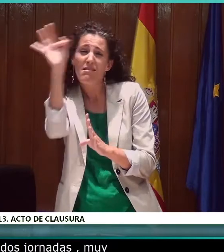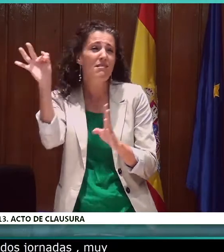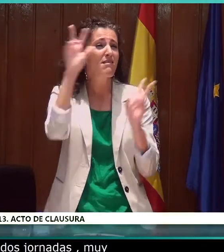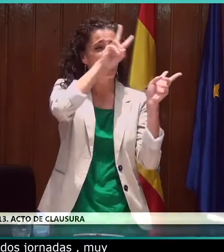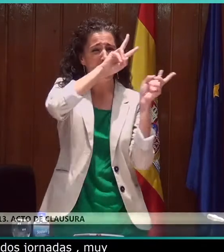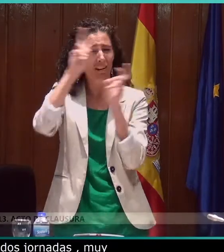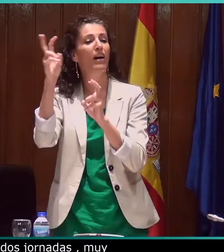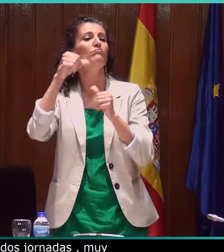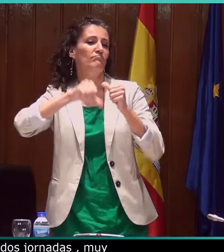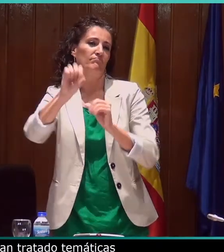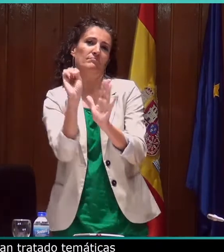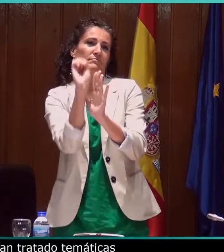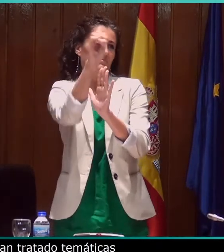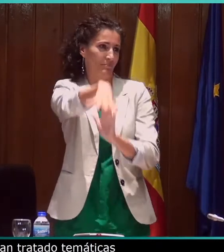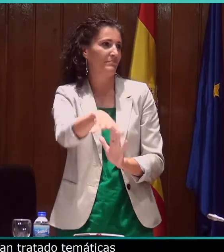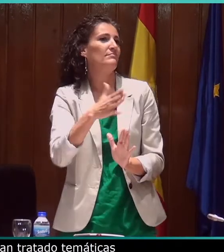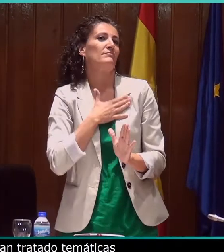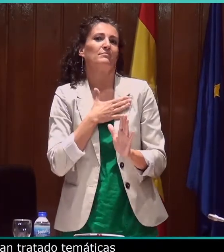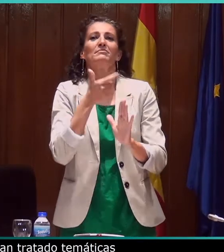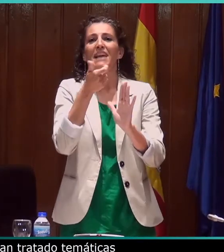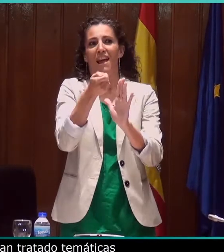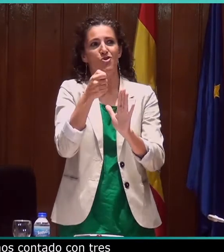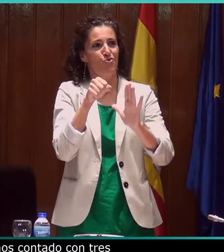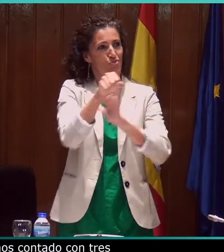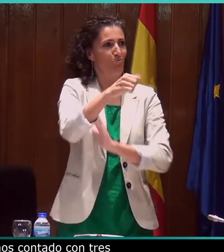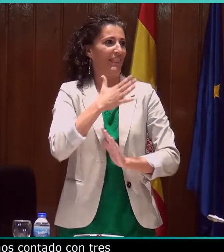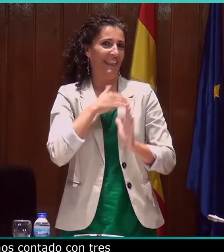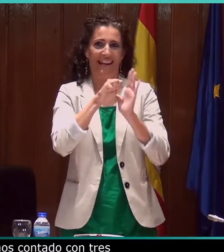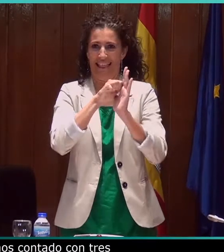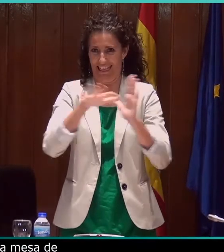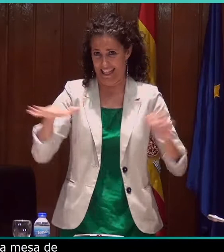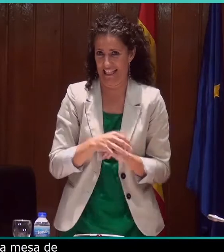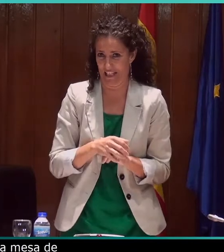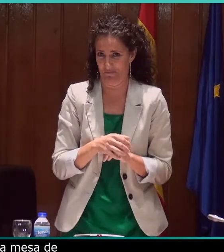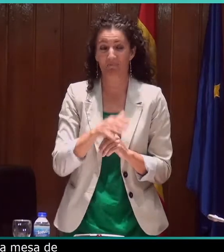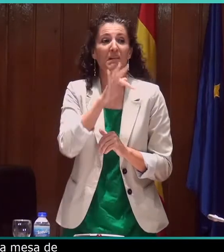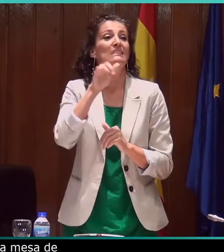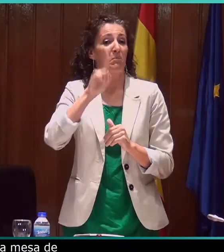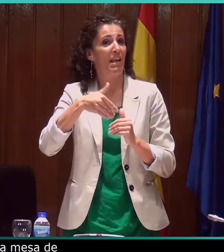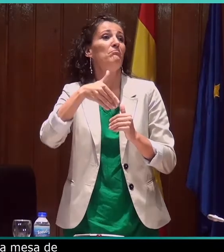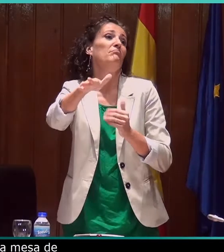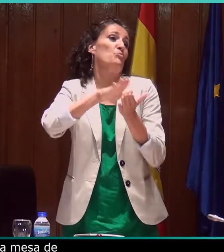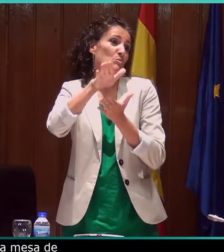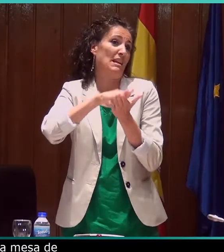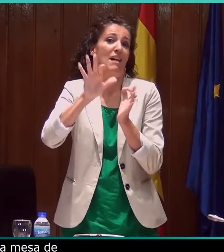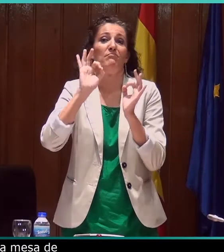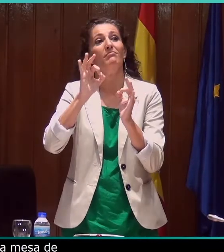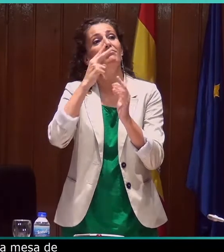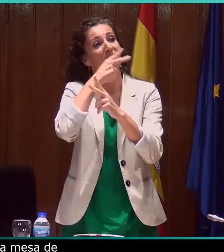y durante estos dos días todos los contenidos que aquí se han tratado en breve los tendréis colgados en nuestro canal de YouTube y